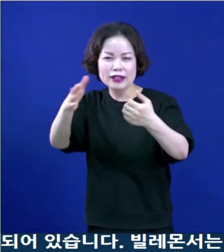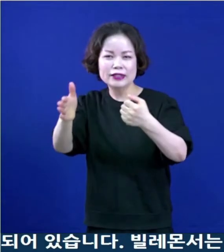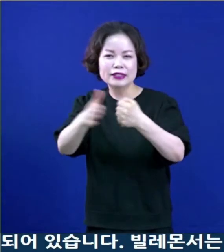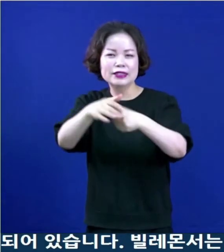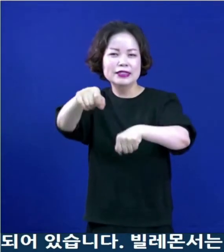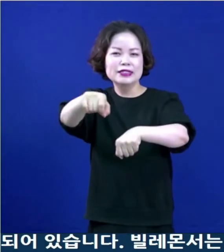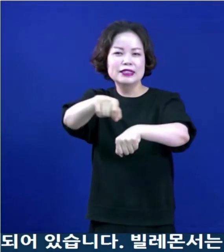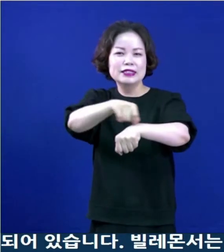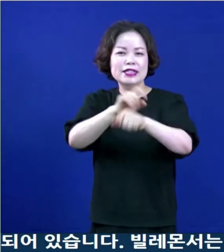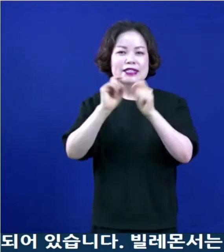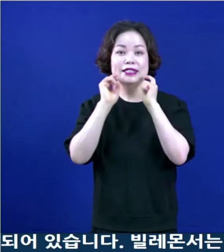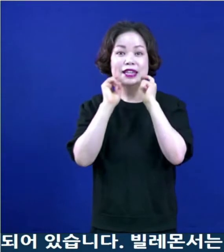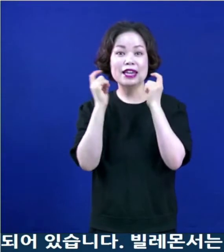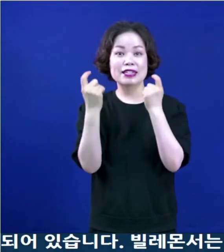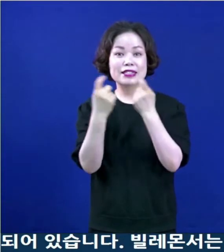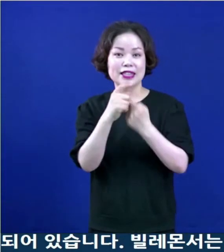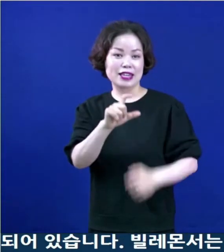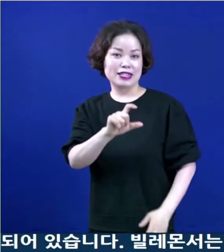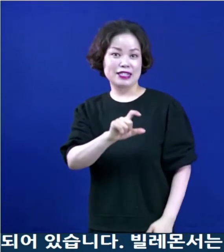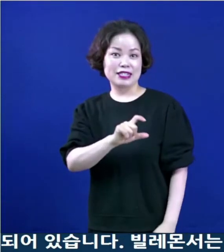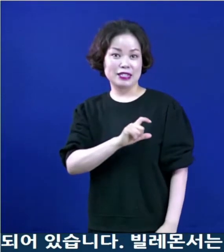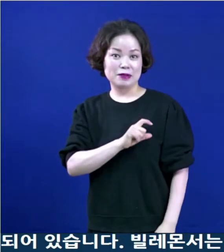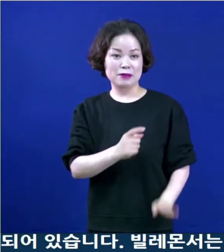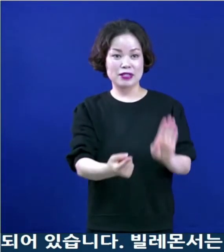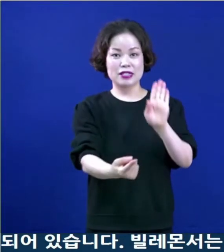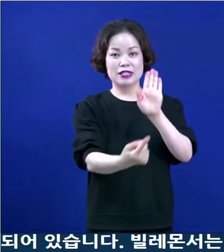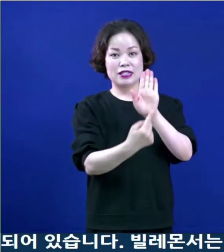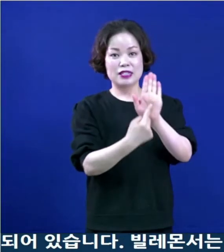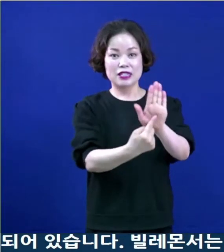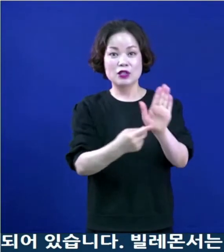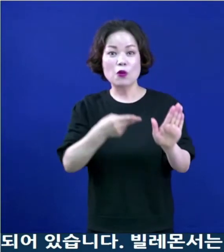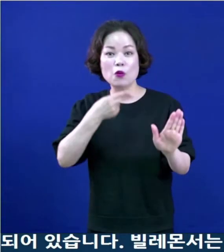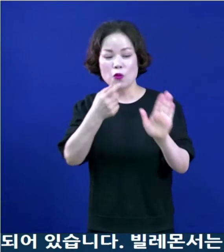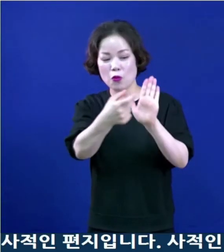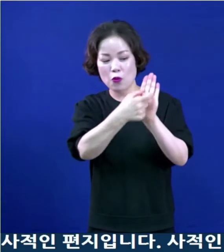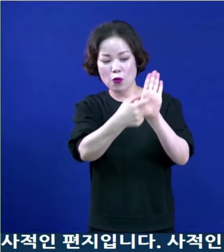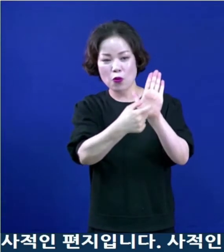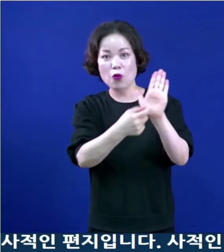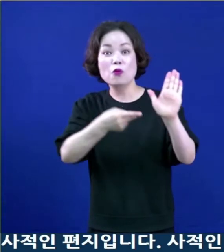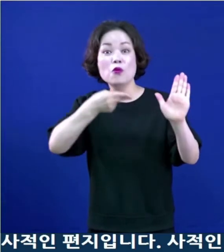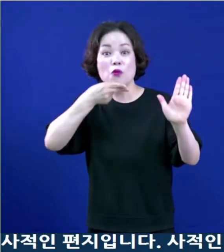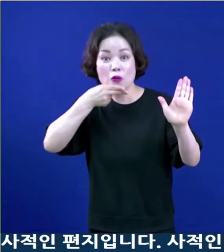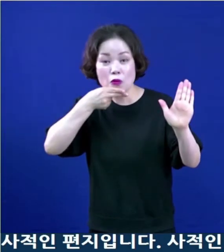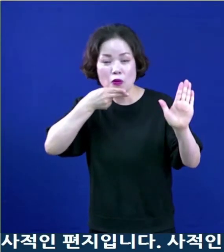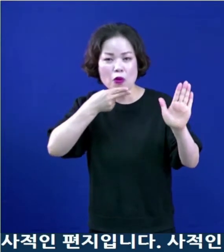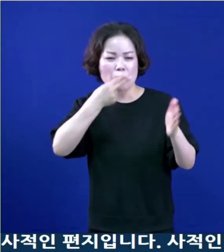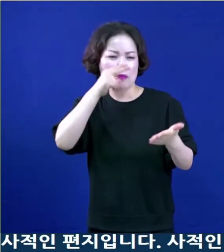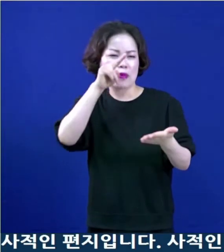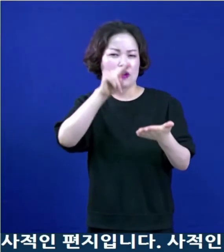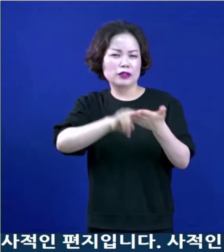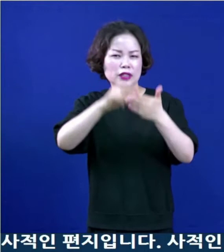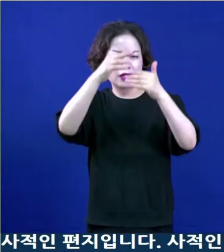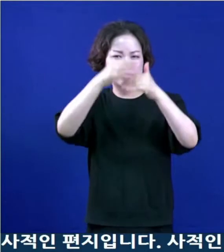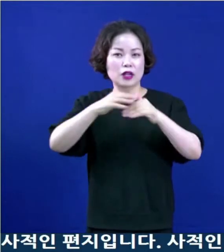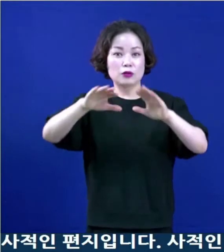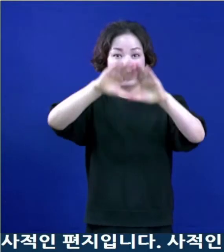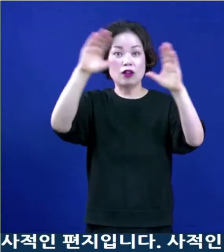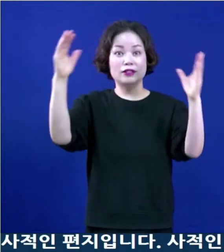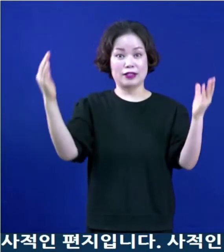특정한 개인을 지칭한 그런 내용이 없기 때문에 편지의 내용이 다소